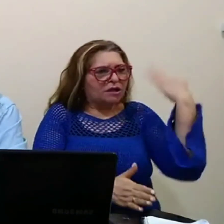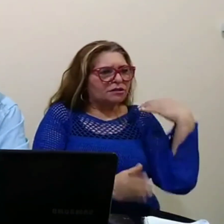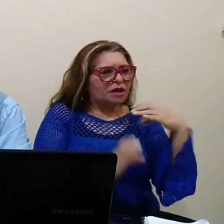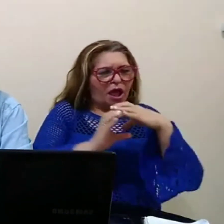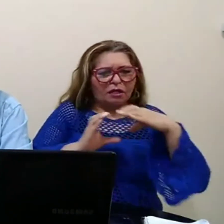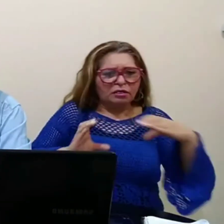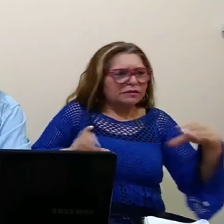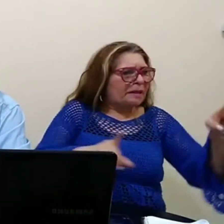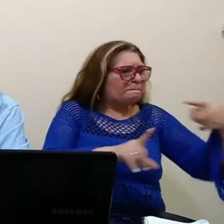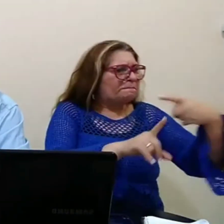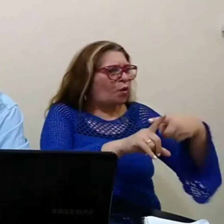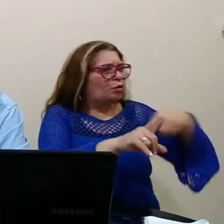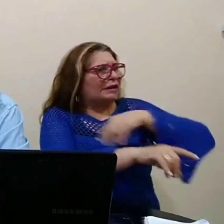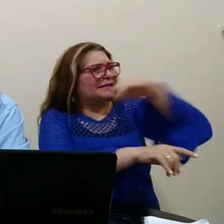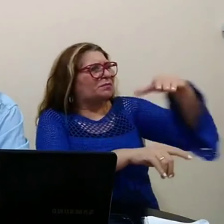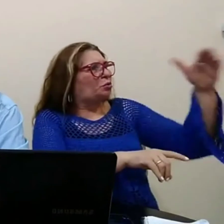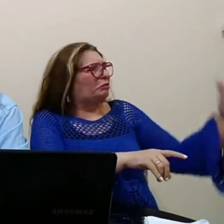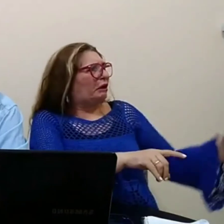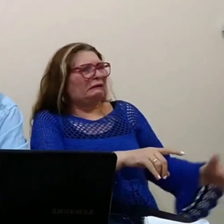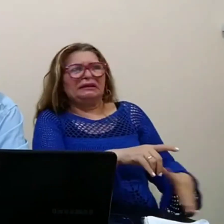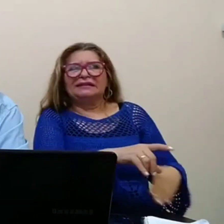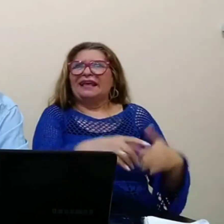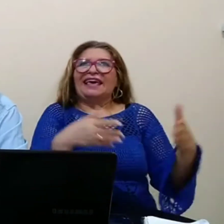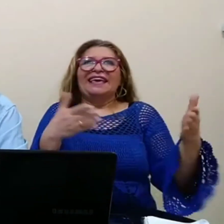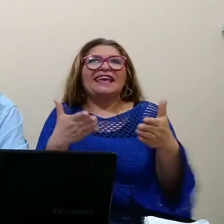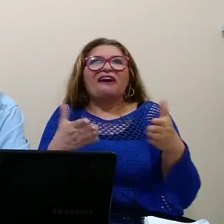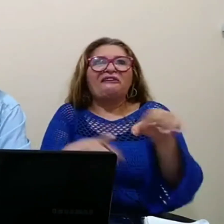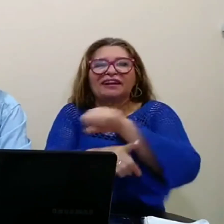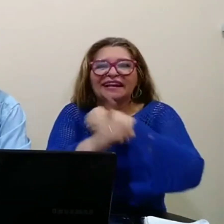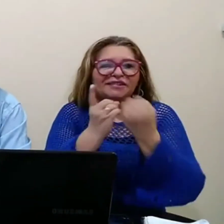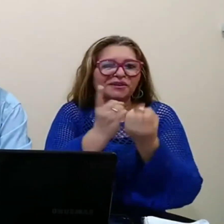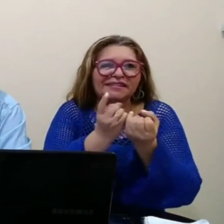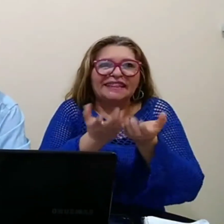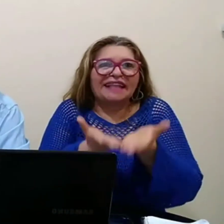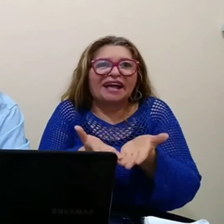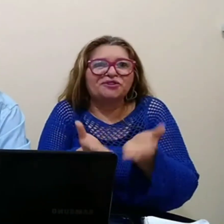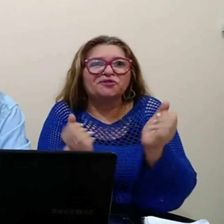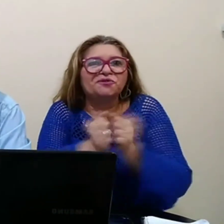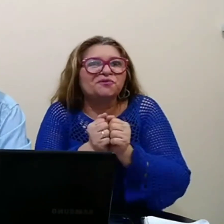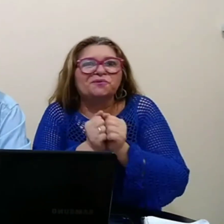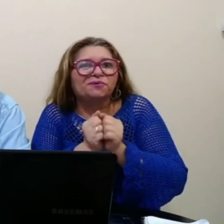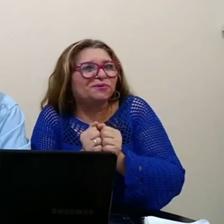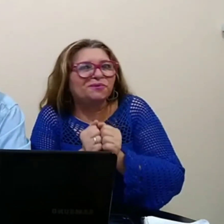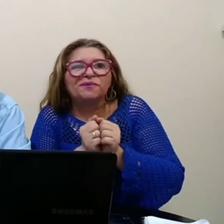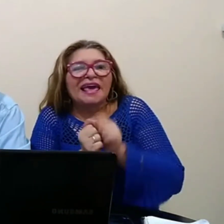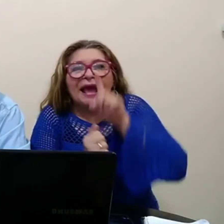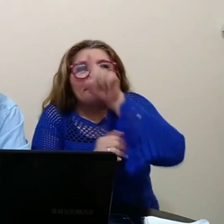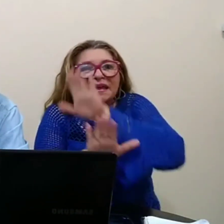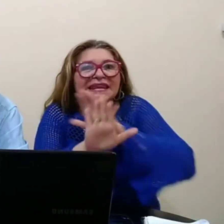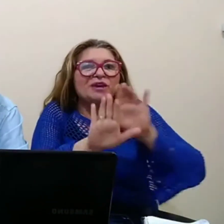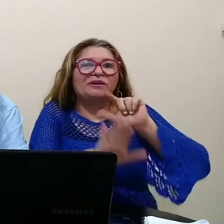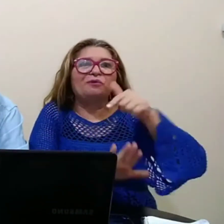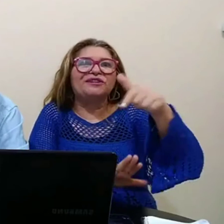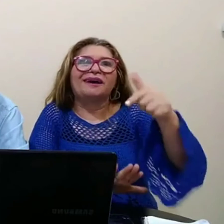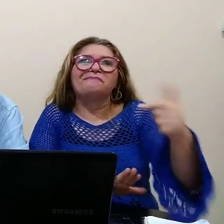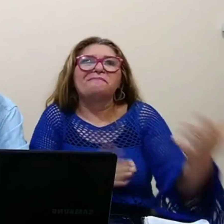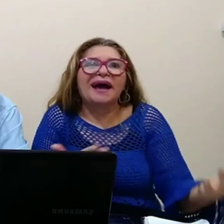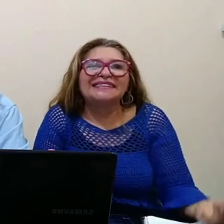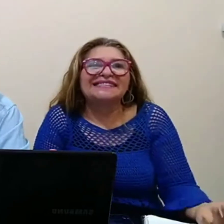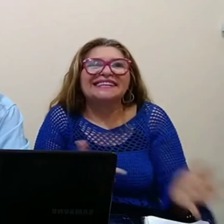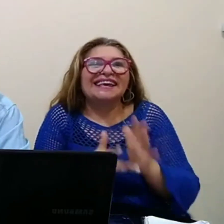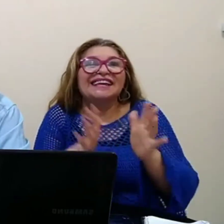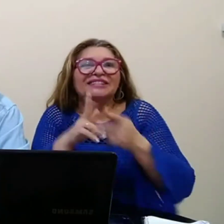pelas montanhas, porque ele não conseguia viver em sociedade mais, nem podia, porque ele era perigoso. Mas Jesus diz, vai